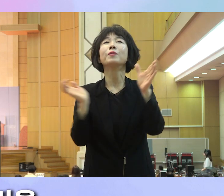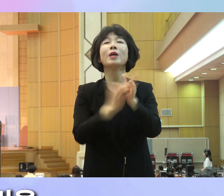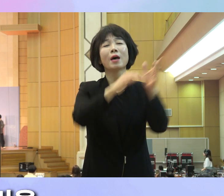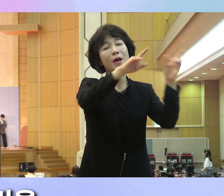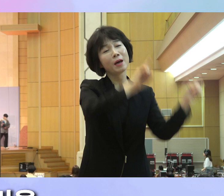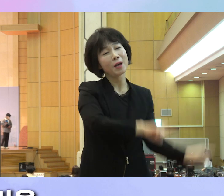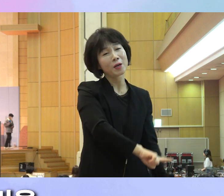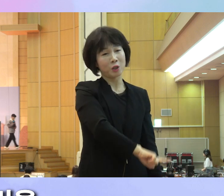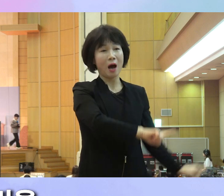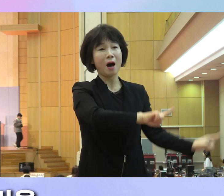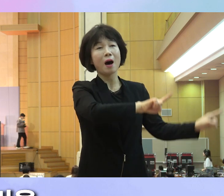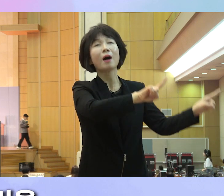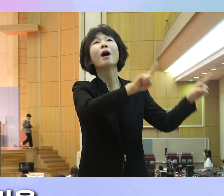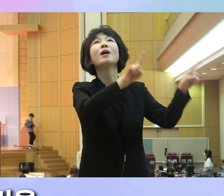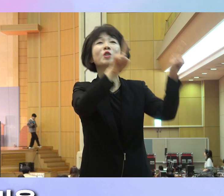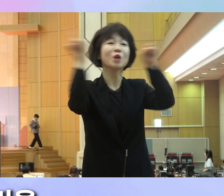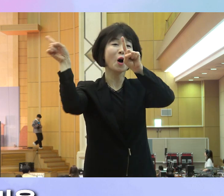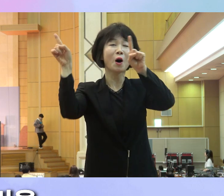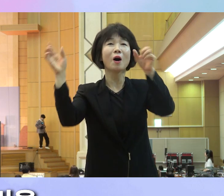사셨네